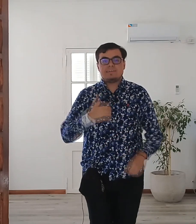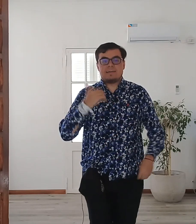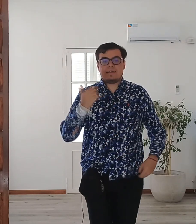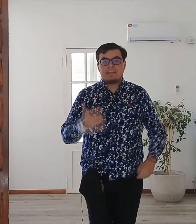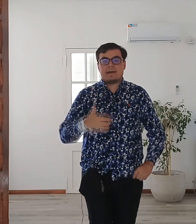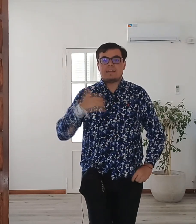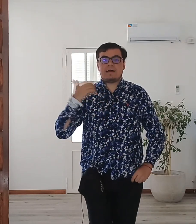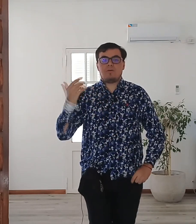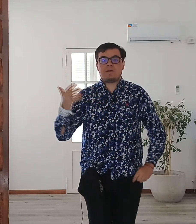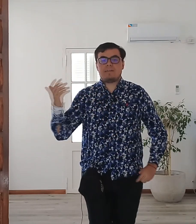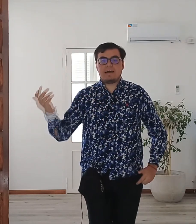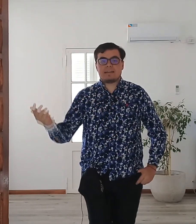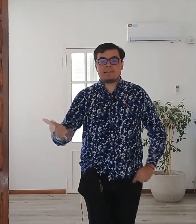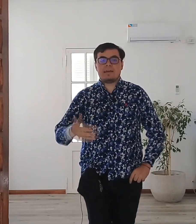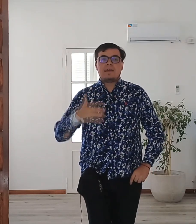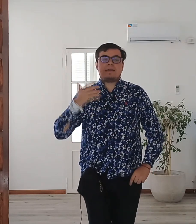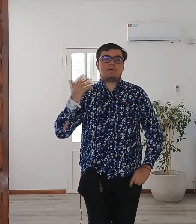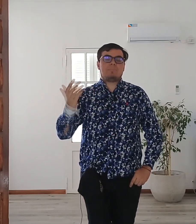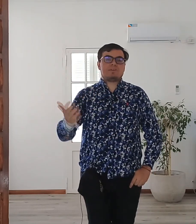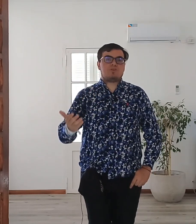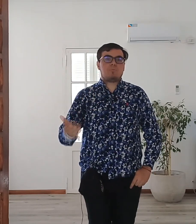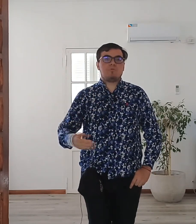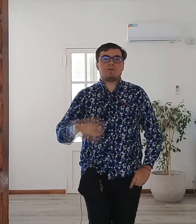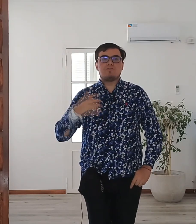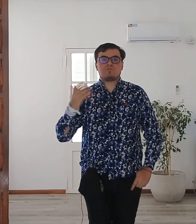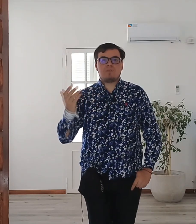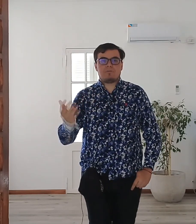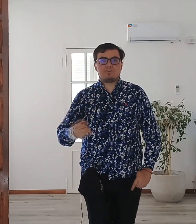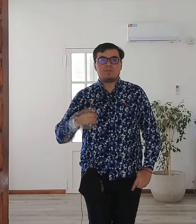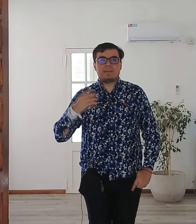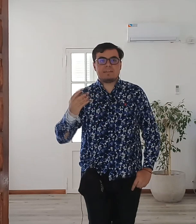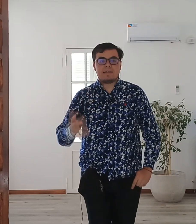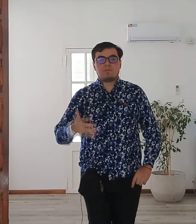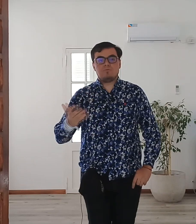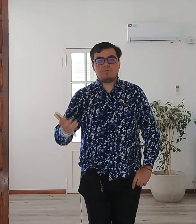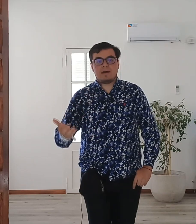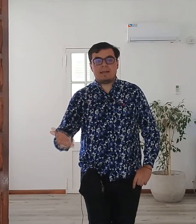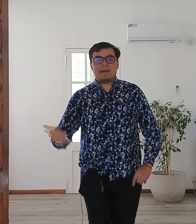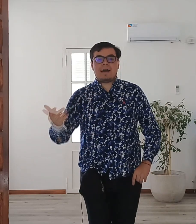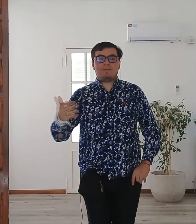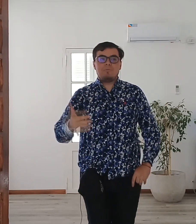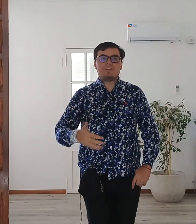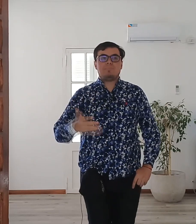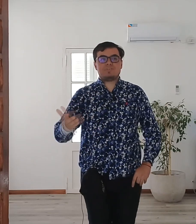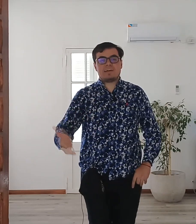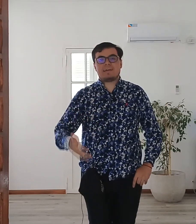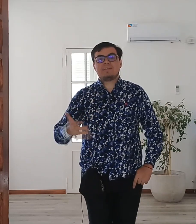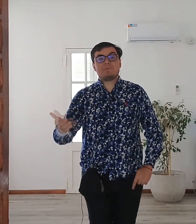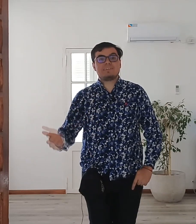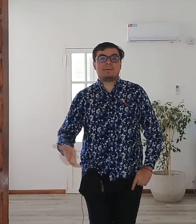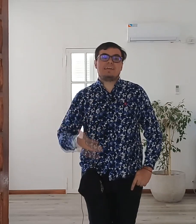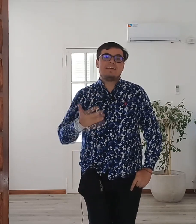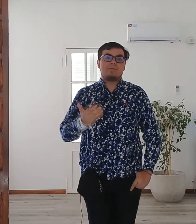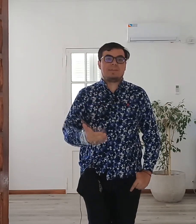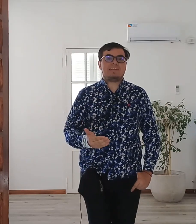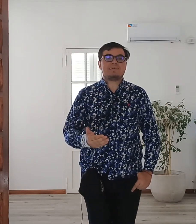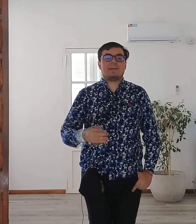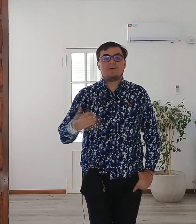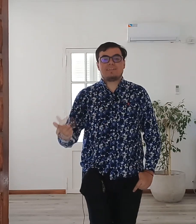que declaran las obras de arte en espacios públicos una cuestión de interés cultural, al mismo tiempo se encargan de perseguir y criminalizar a los artistas